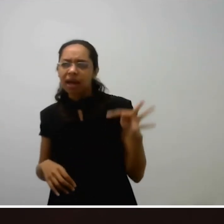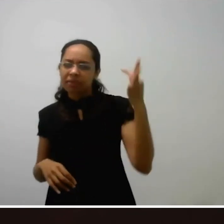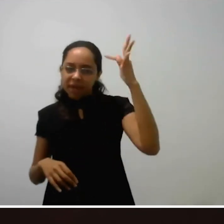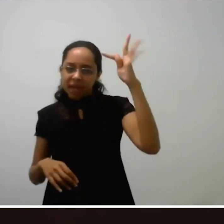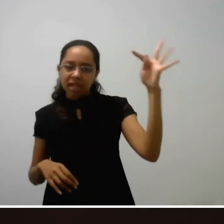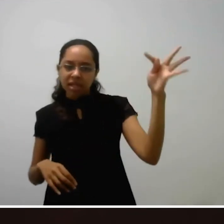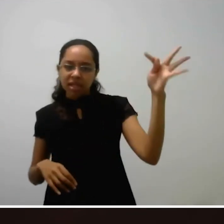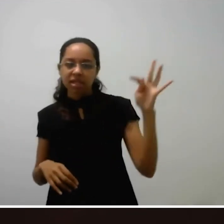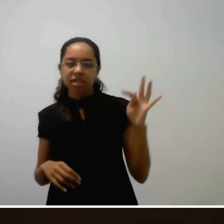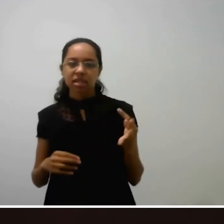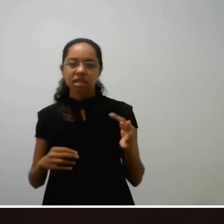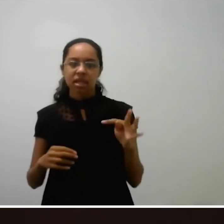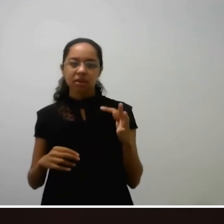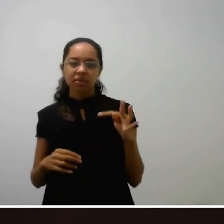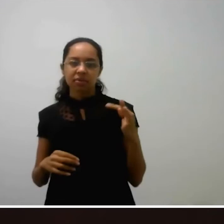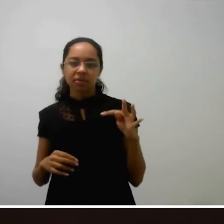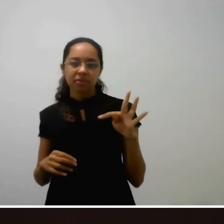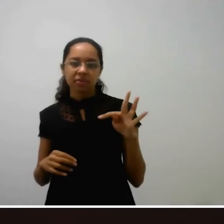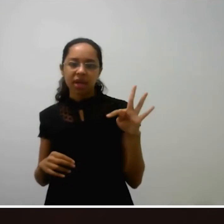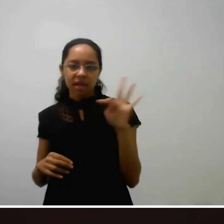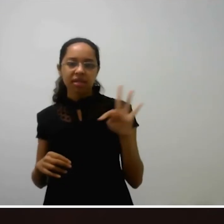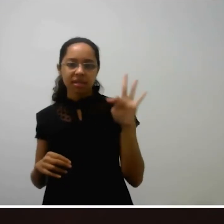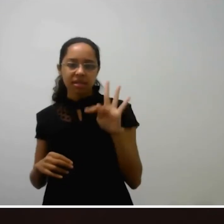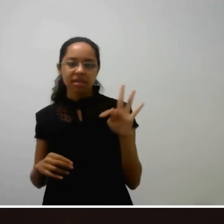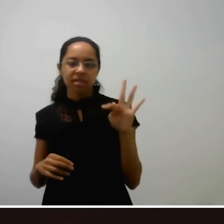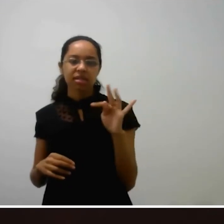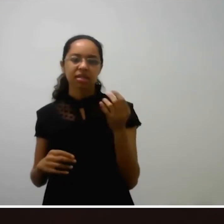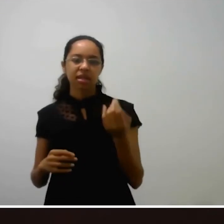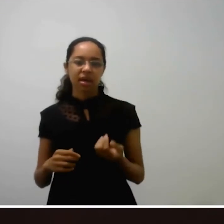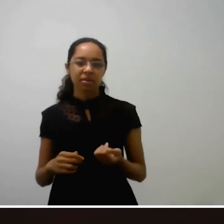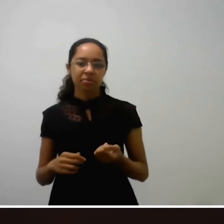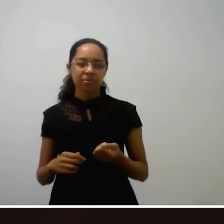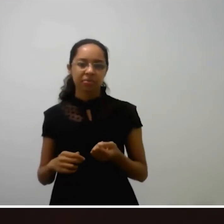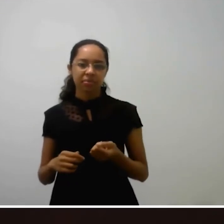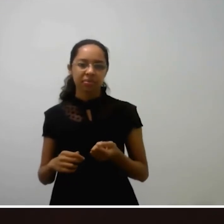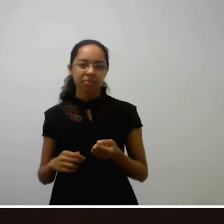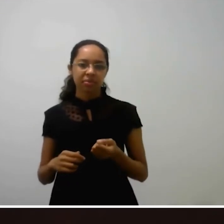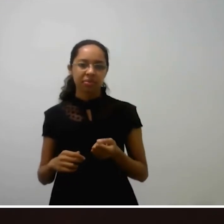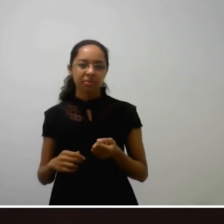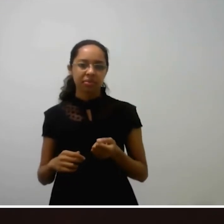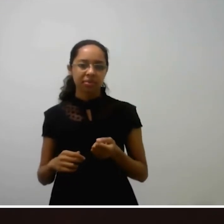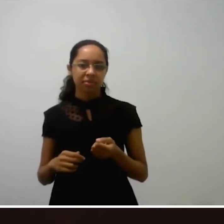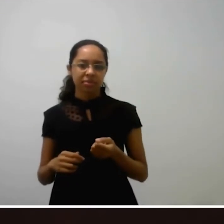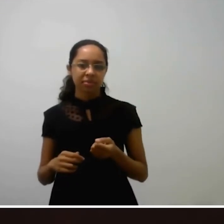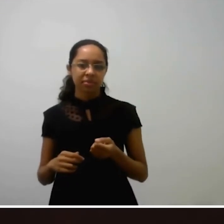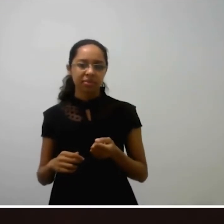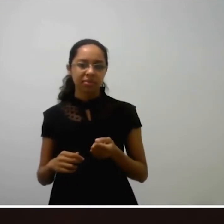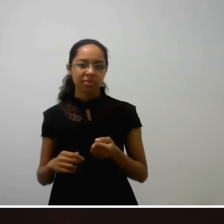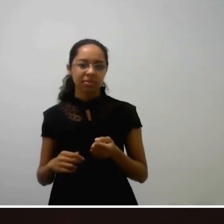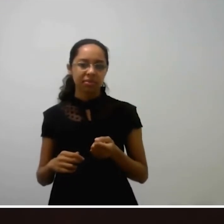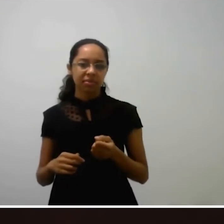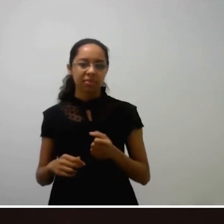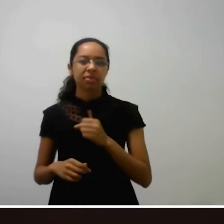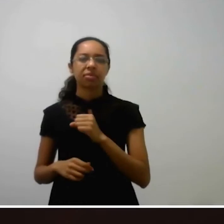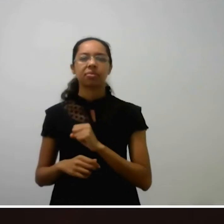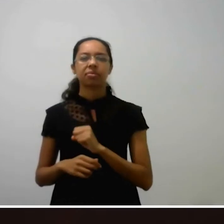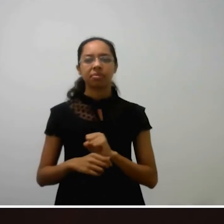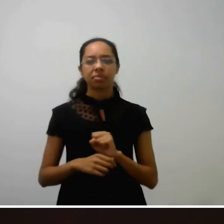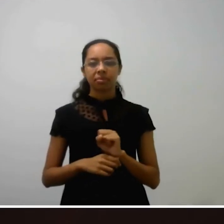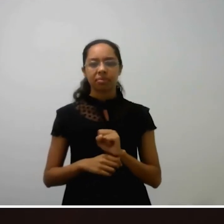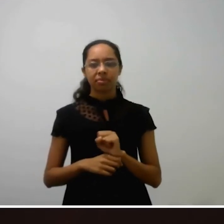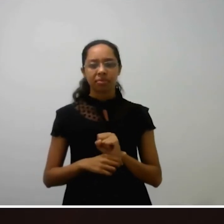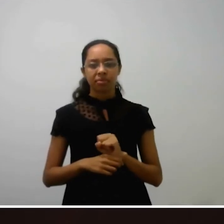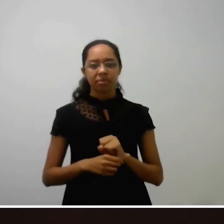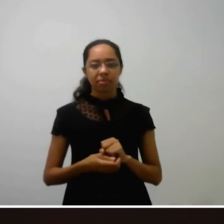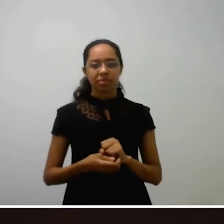mais faz cócegas para ele, e está perturbando ele, está incomodando ele, né? Então, que